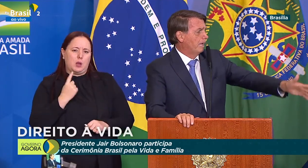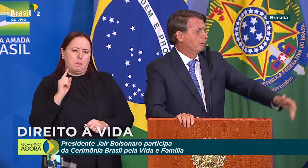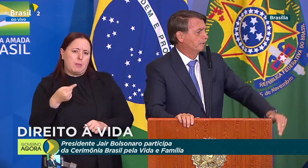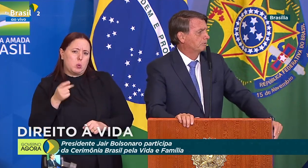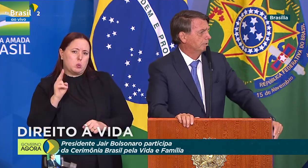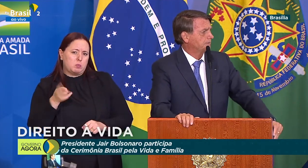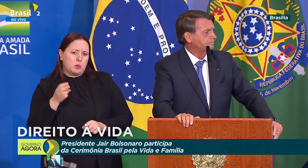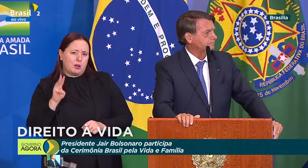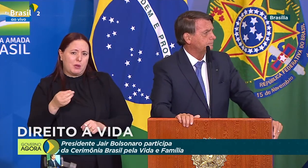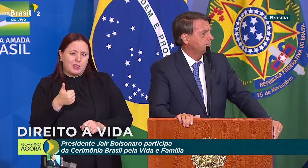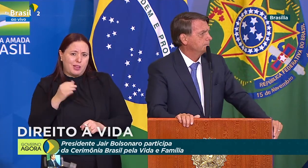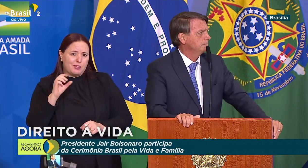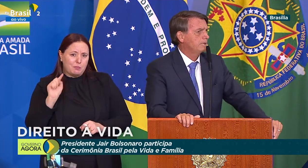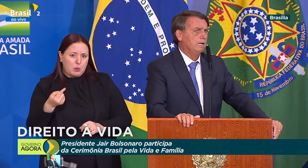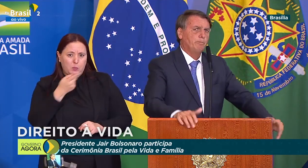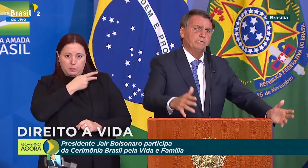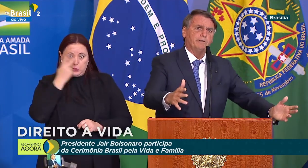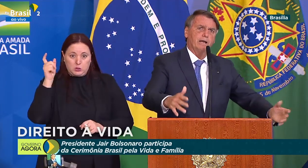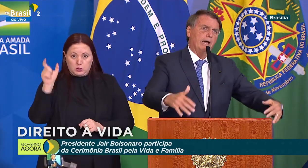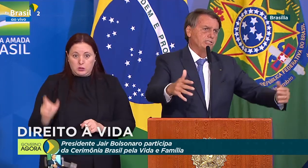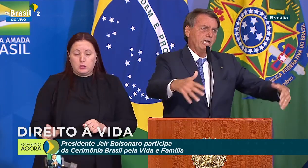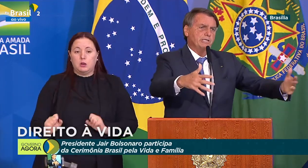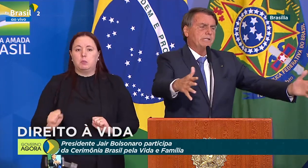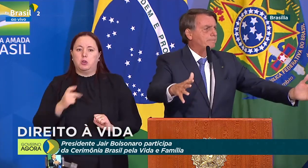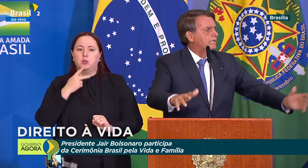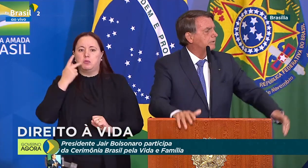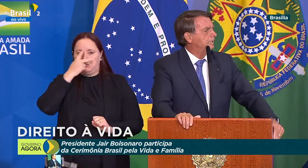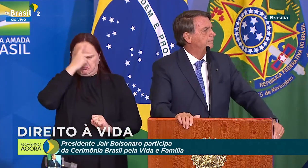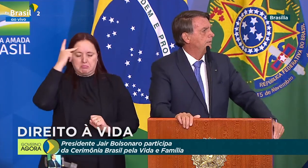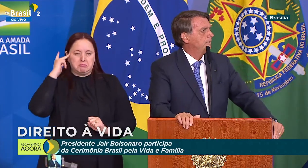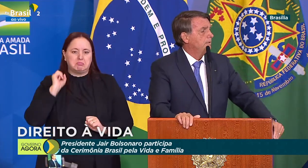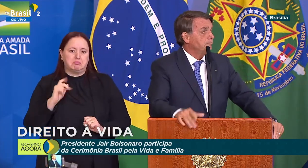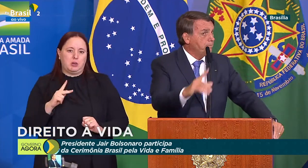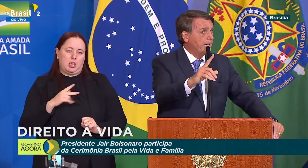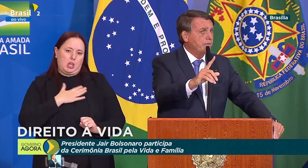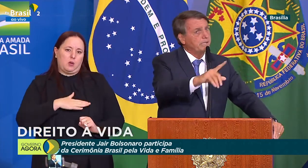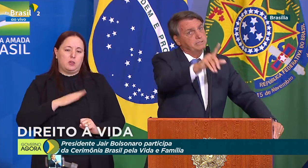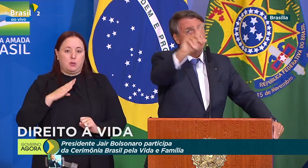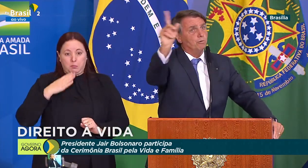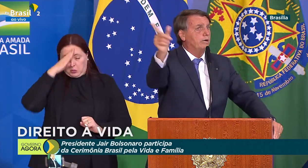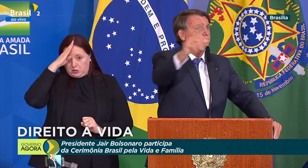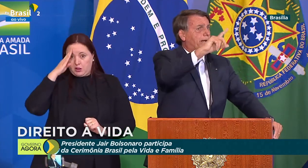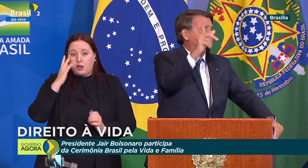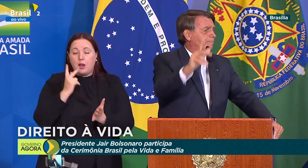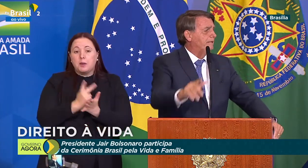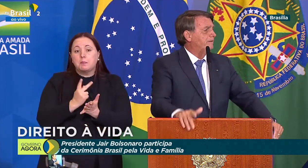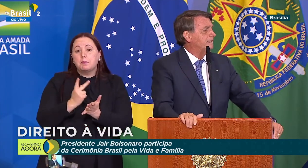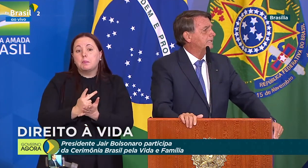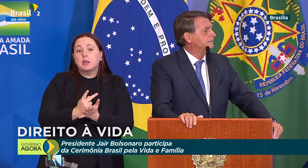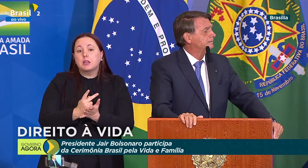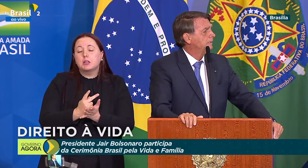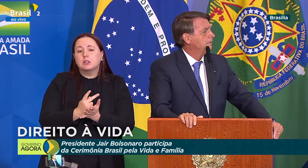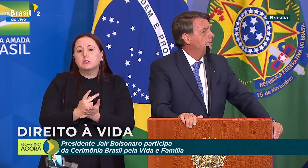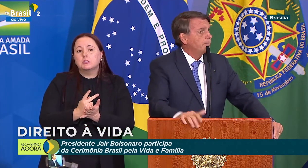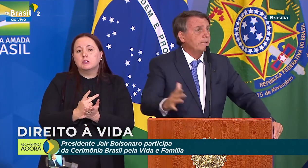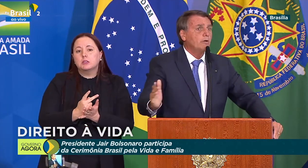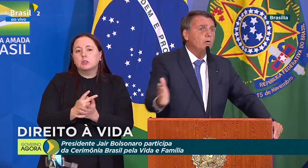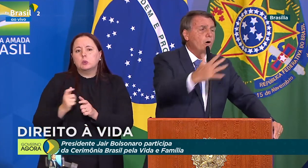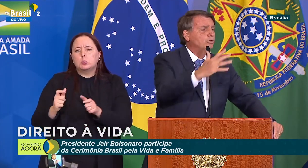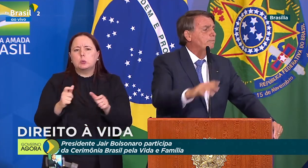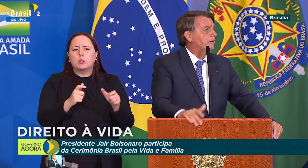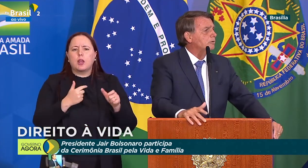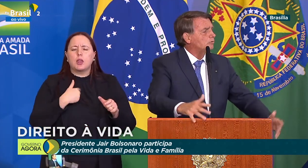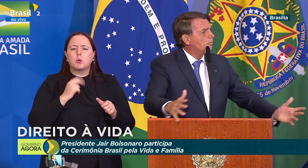1000 2000 5.000 10.000 pessoas e aí pode falar a gente é simpática ele mesmo assim tem um ônibus parado na periferia né